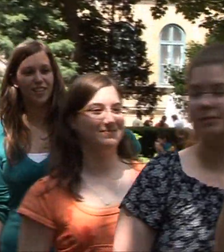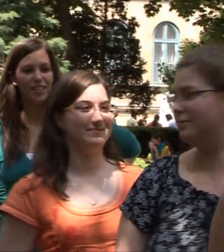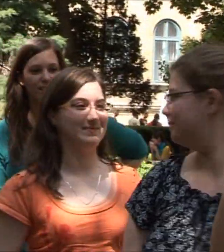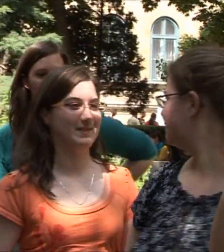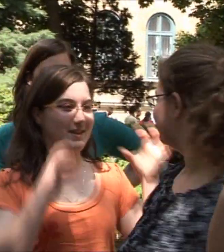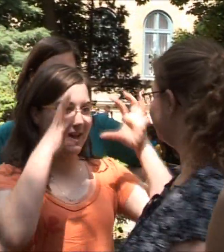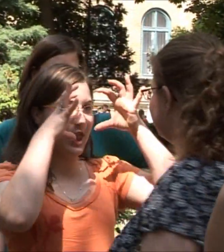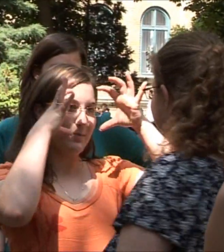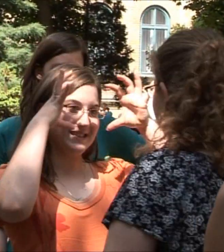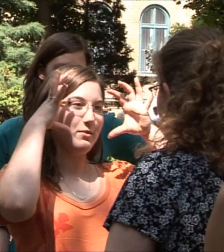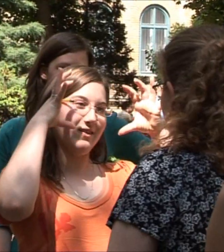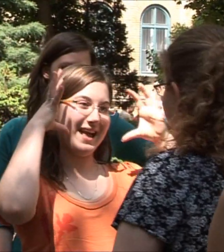köszönöm